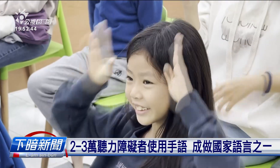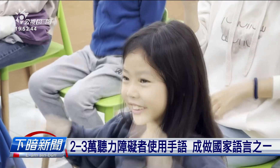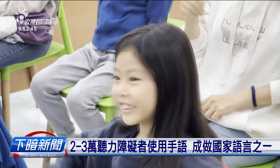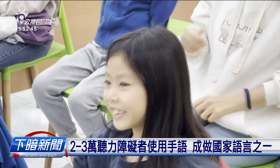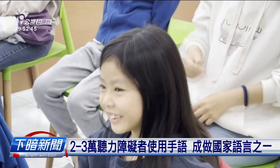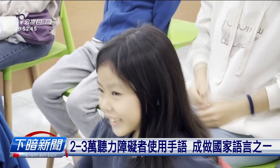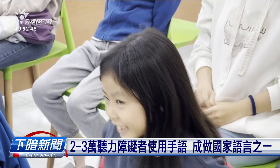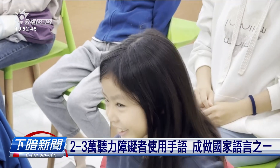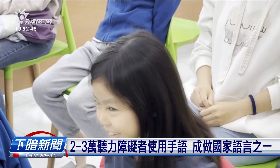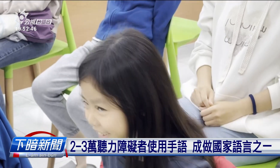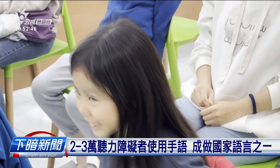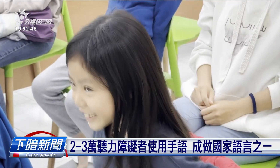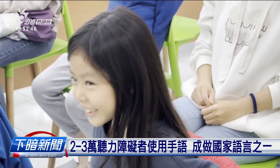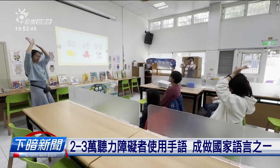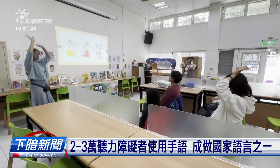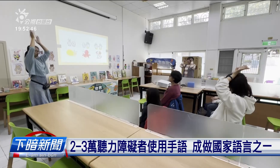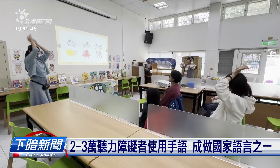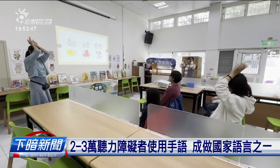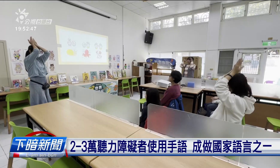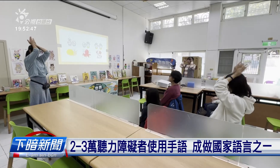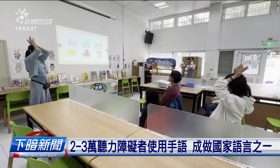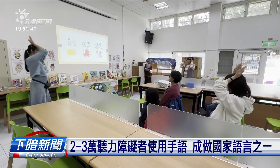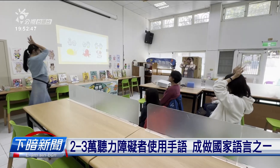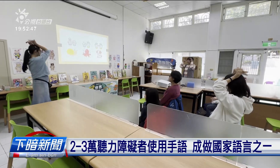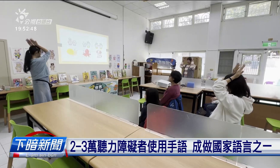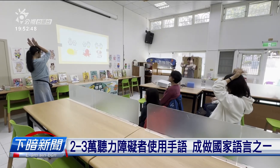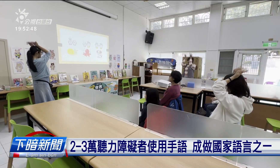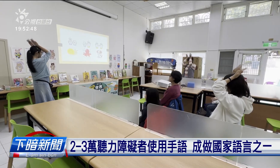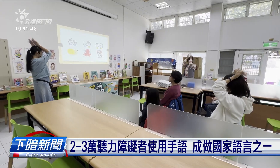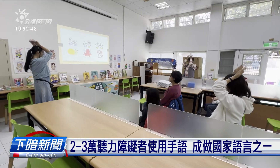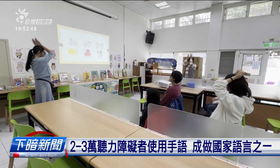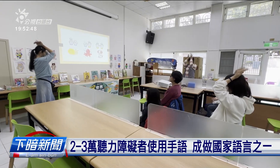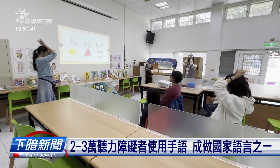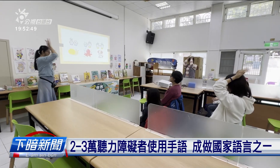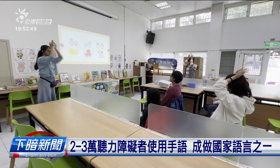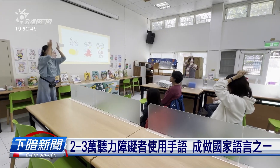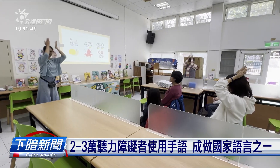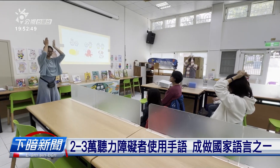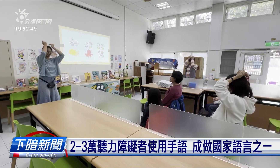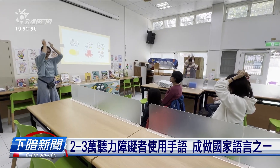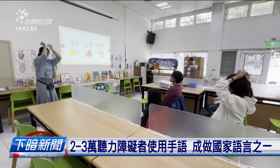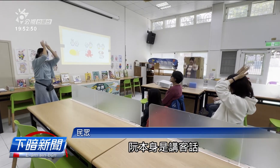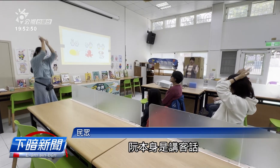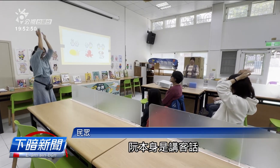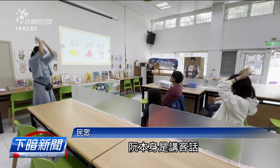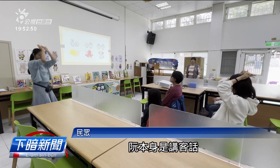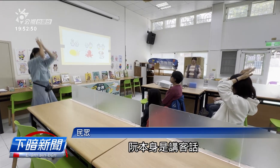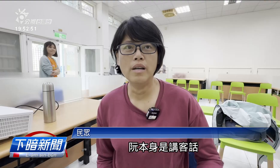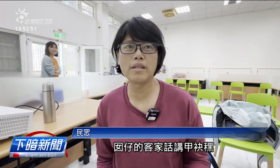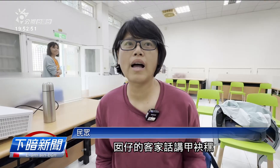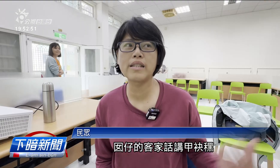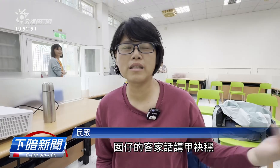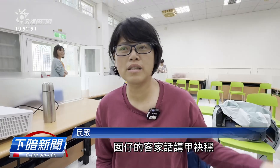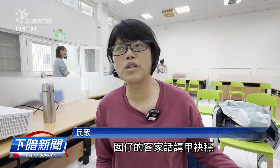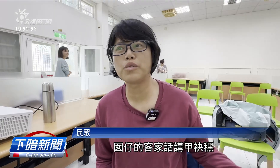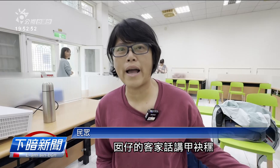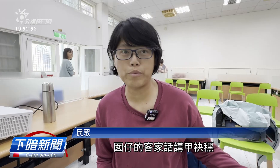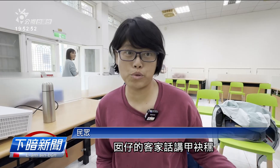种，所以有家长专工带囡仔来学手语体验课程。 就是我们本身是讲客语的，然后他其实客语还不错，